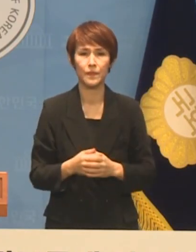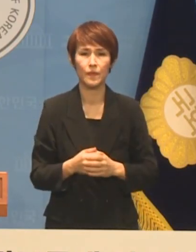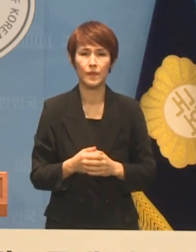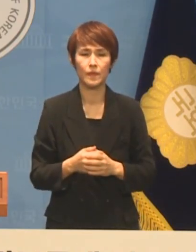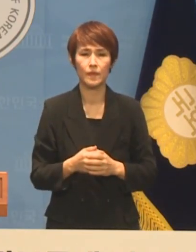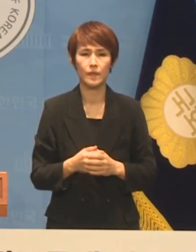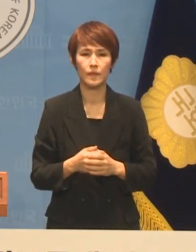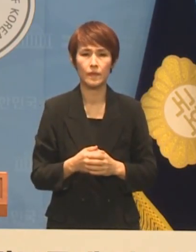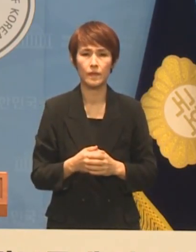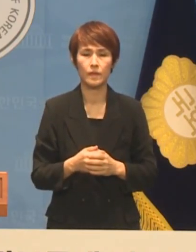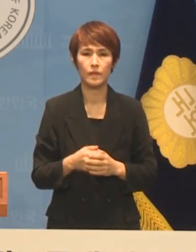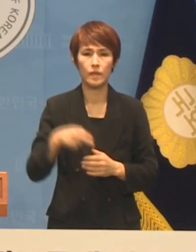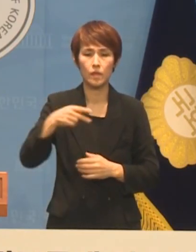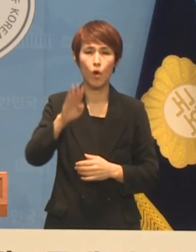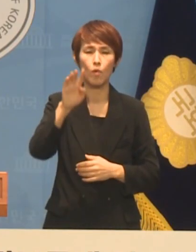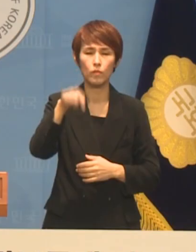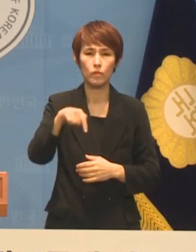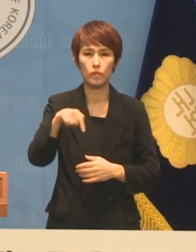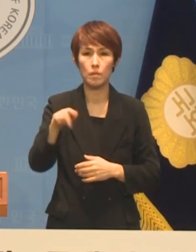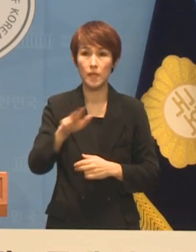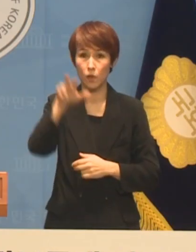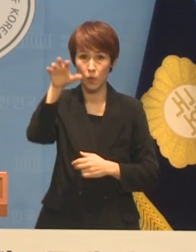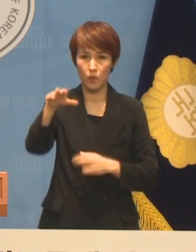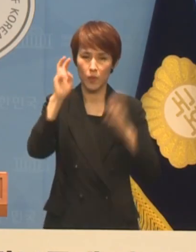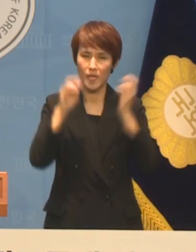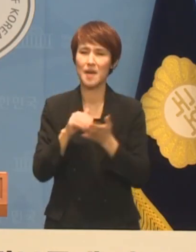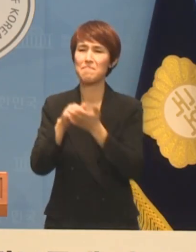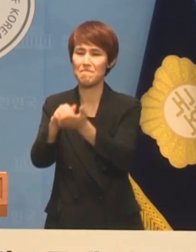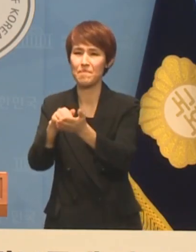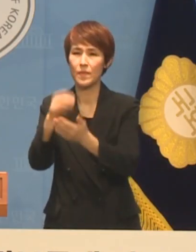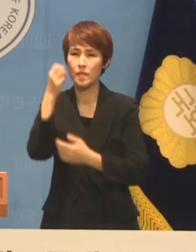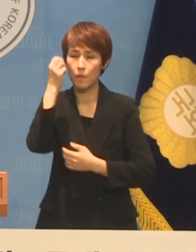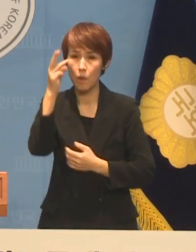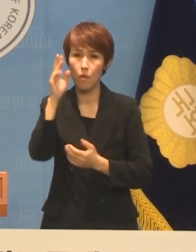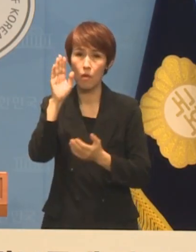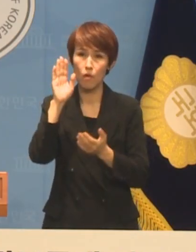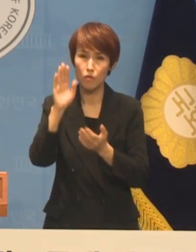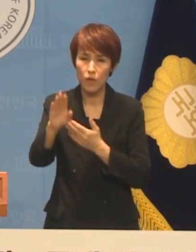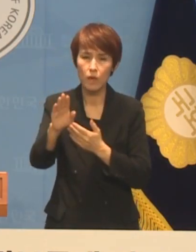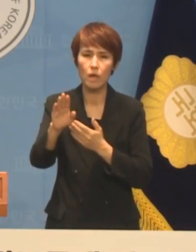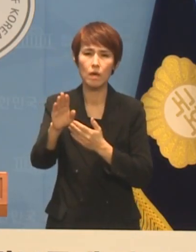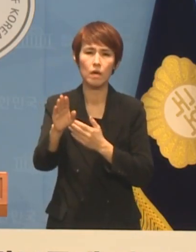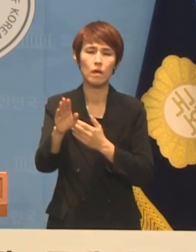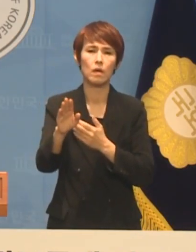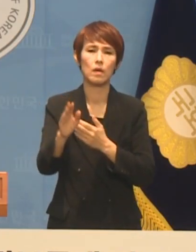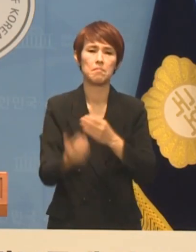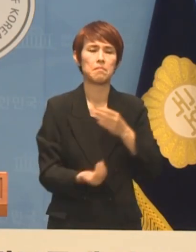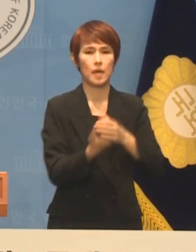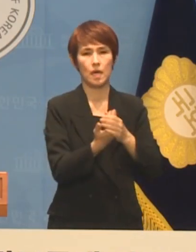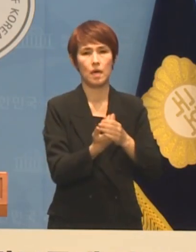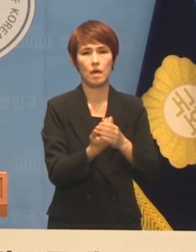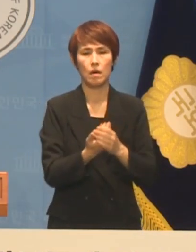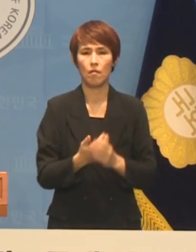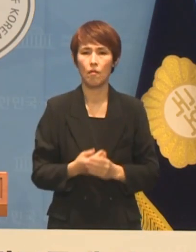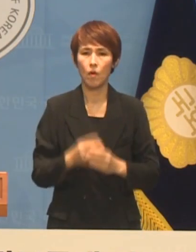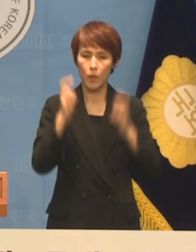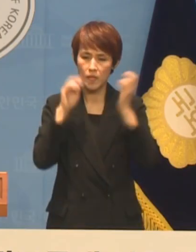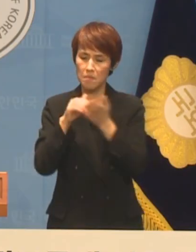직장인 서부발전 하청에 입사했고 3개월 만에 산재 사망을 당했습니다. 입사하기 전 회사를